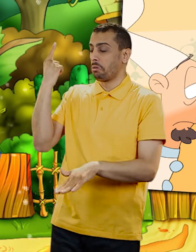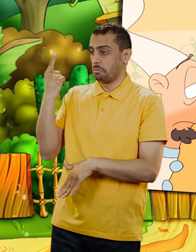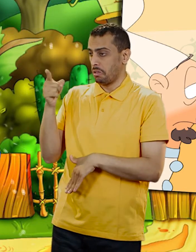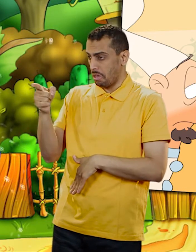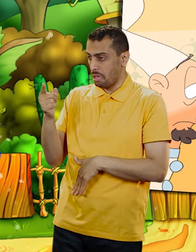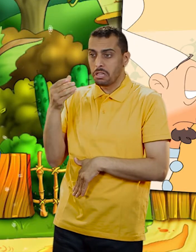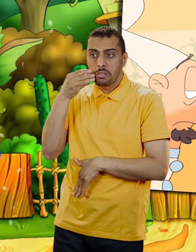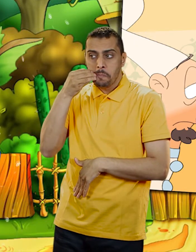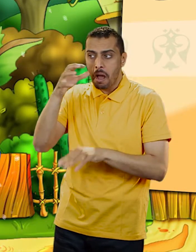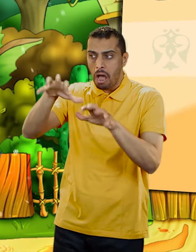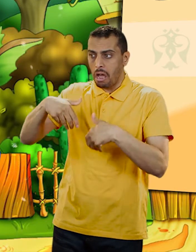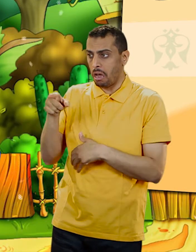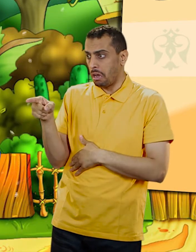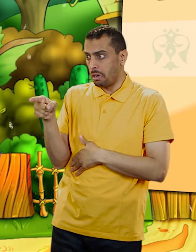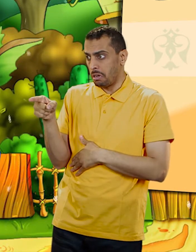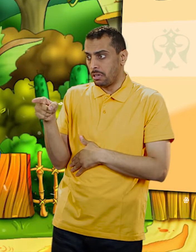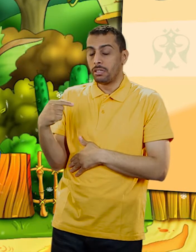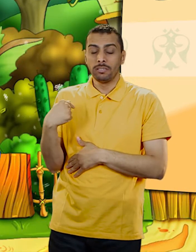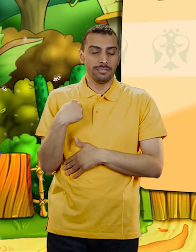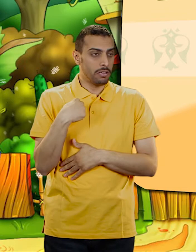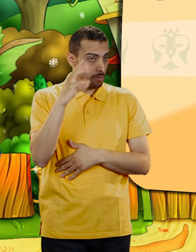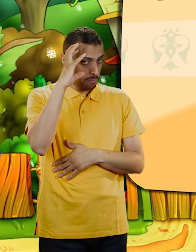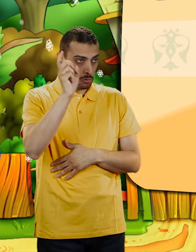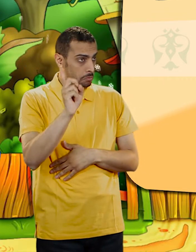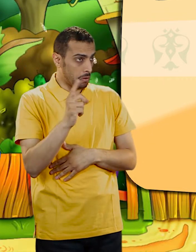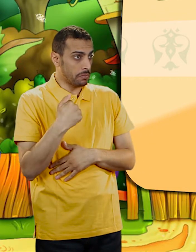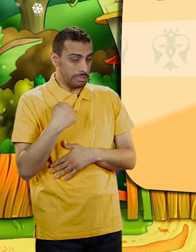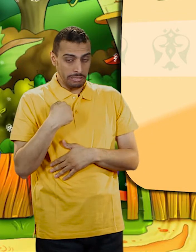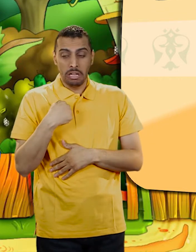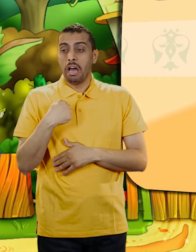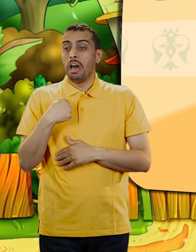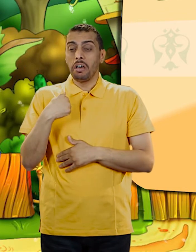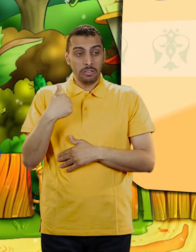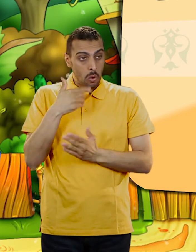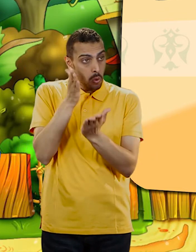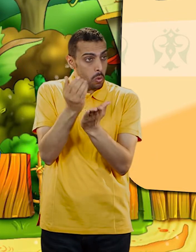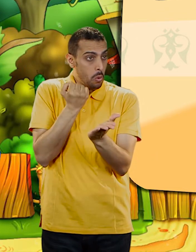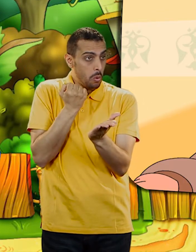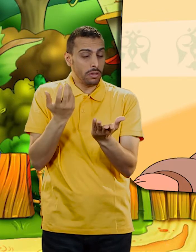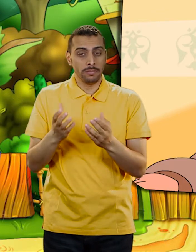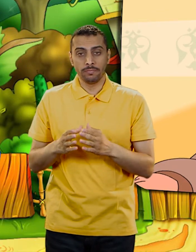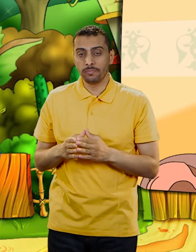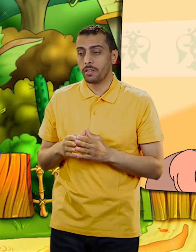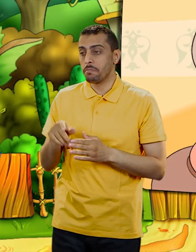رجل جشع لست مجنوناً ولا جشعاً إنني أطلب حقي